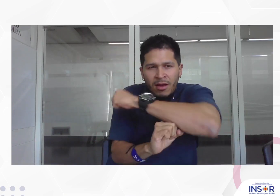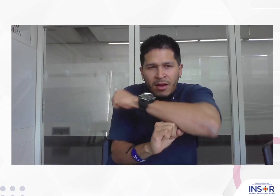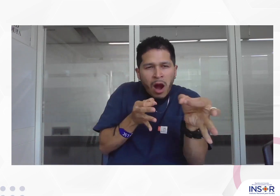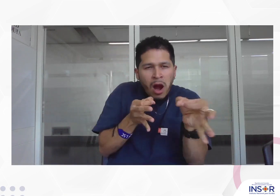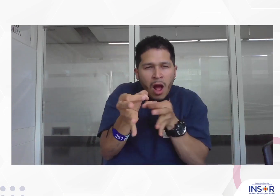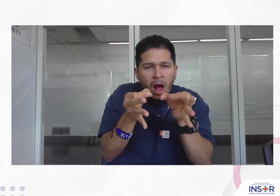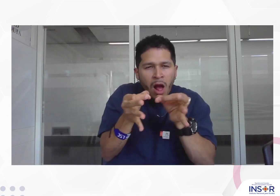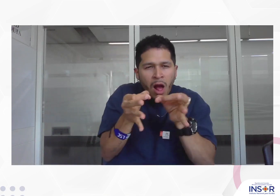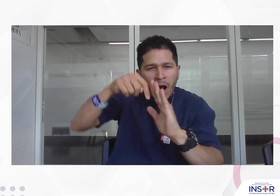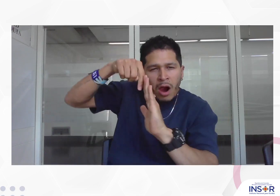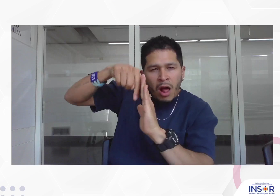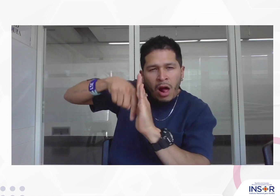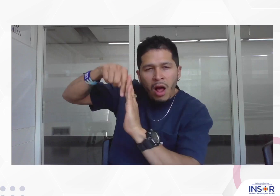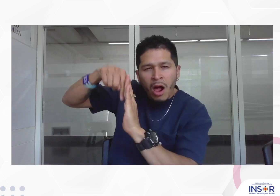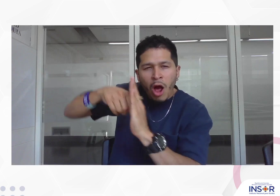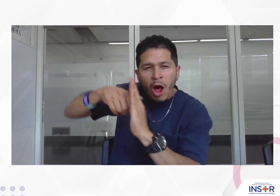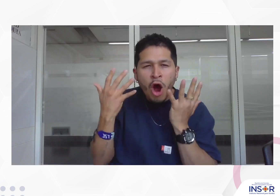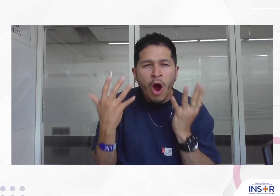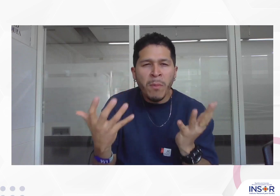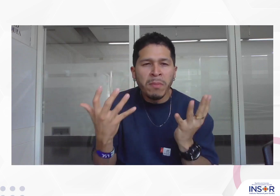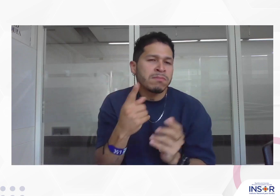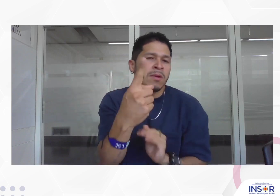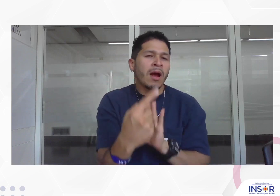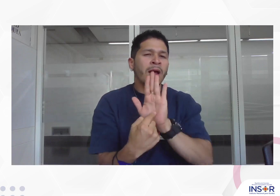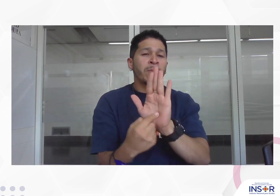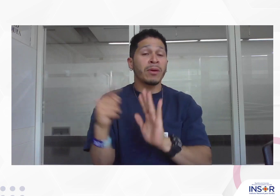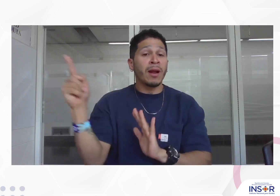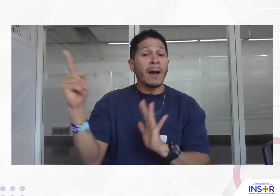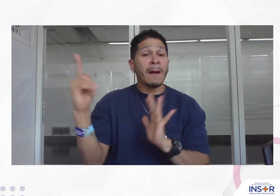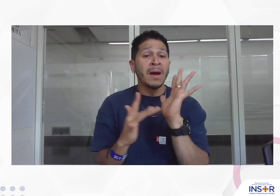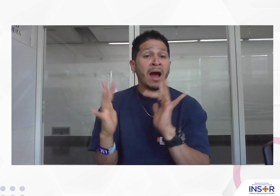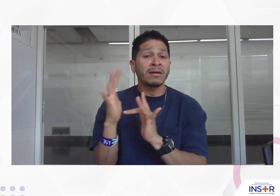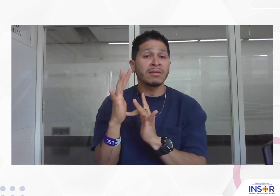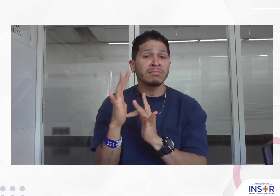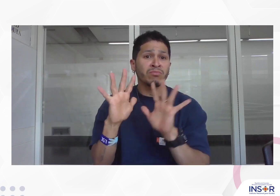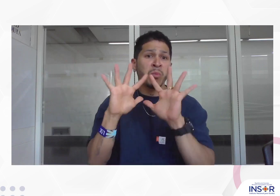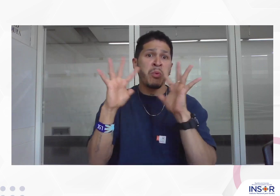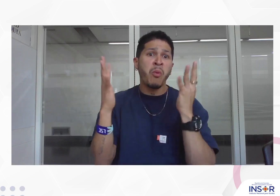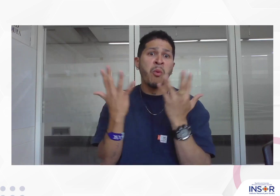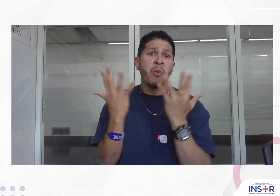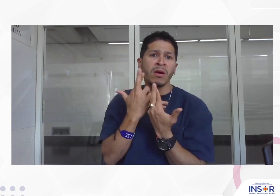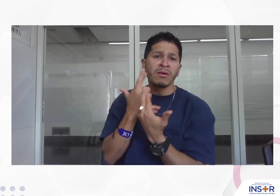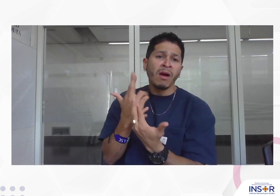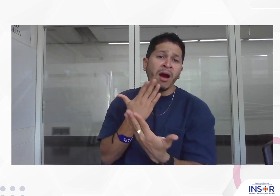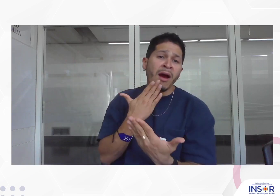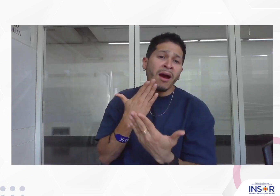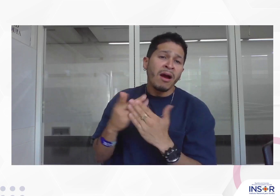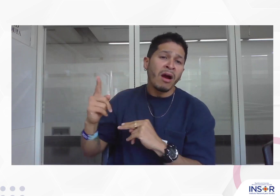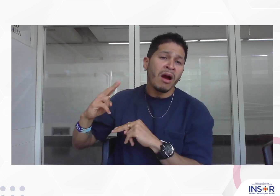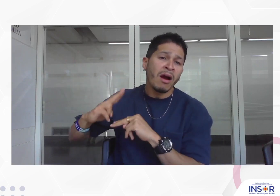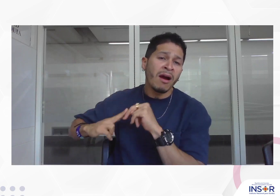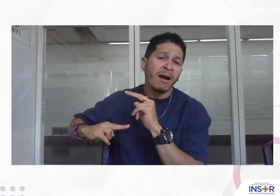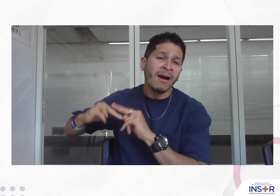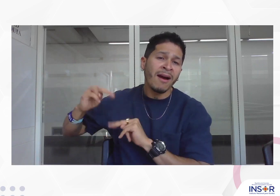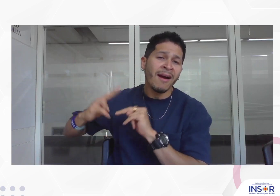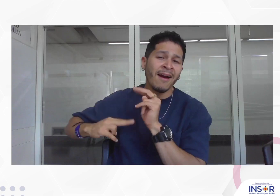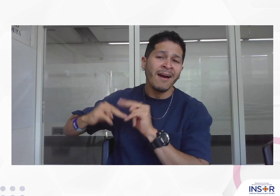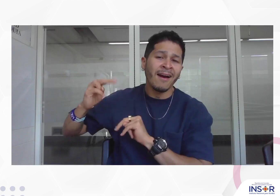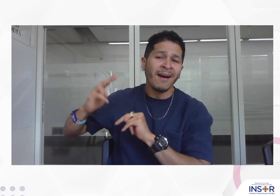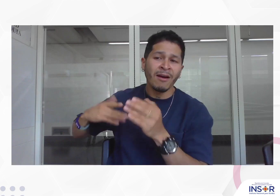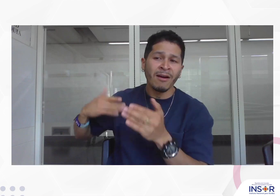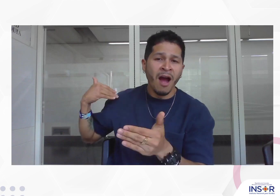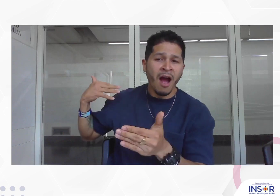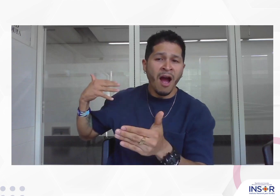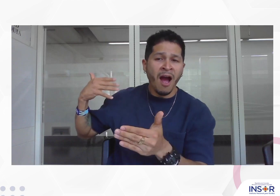saber académico, yo tomo como base y fundamento la teoría feminista y aquí en el mundo, claro,